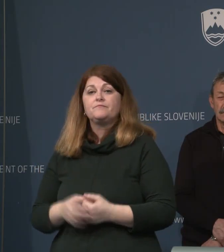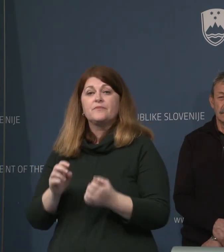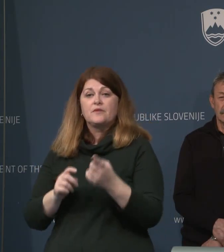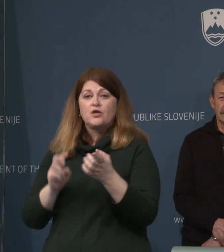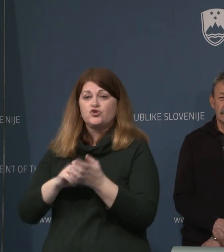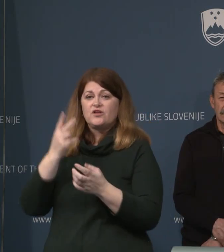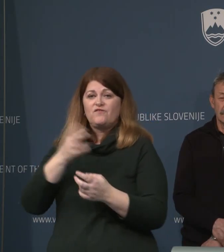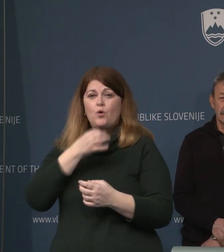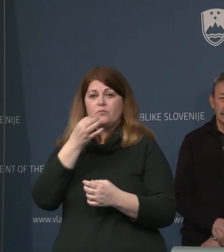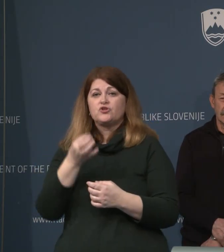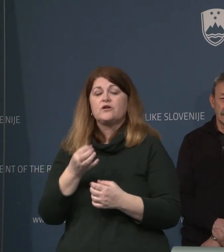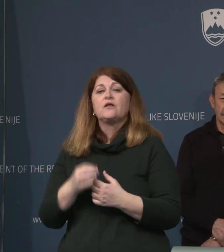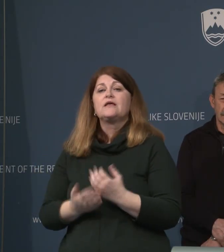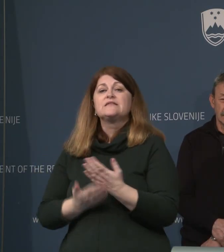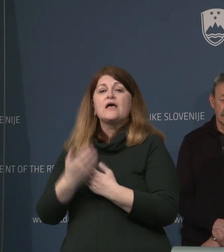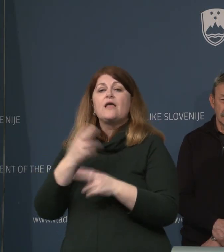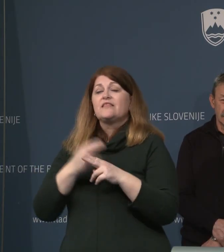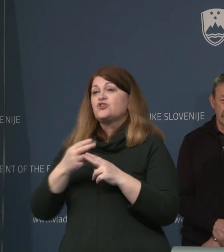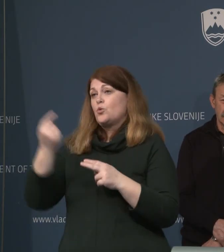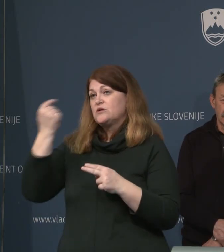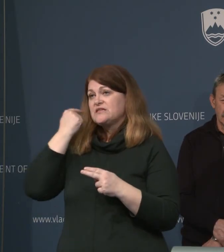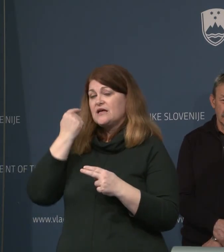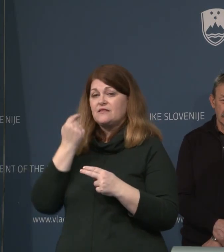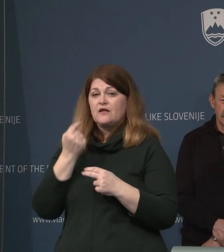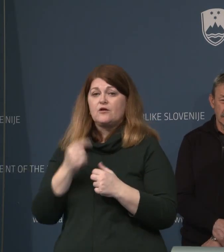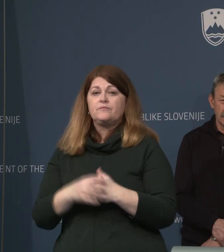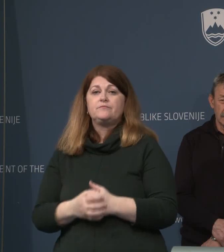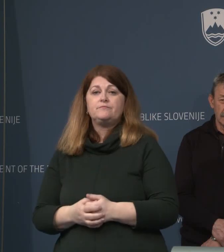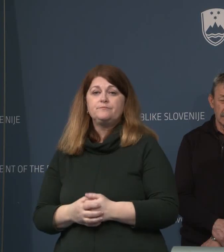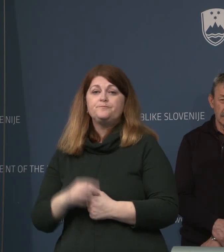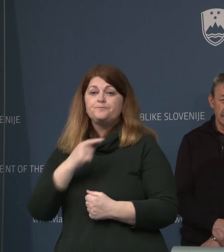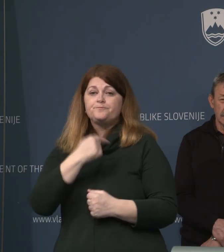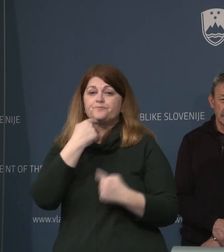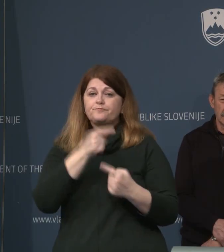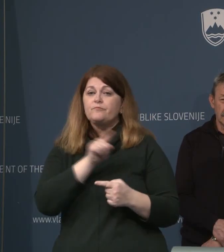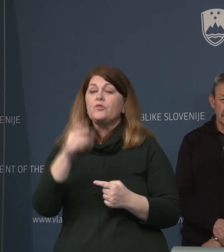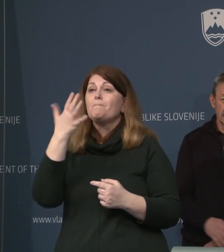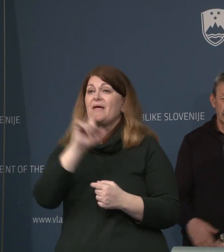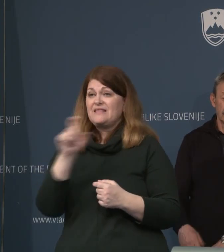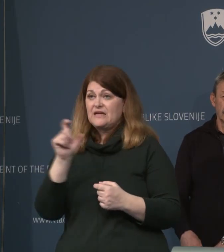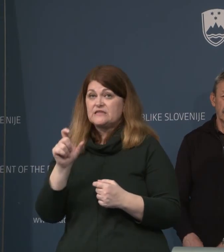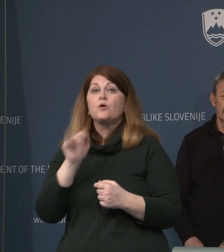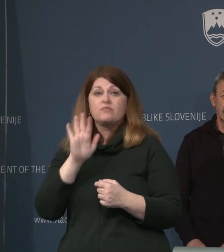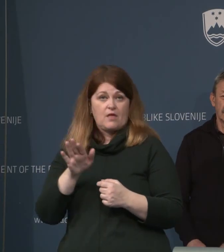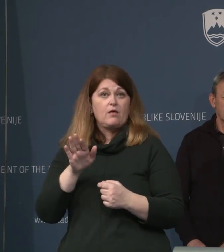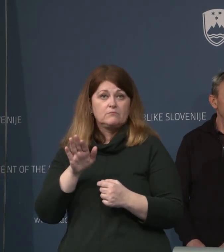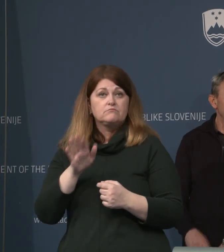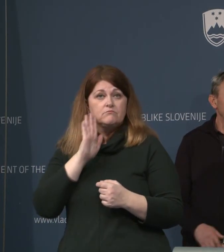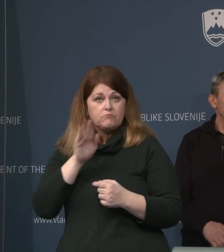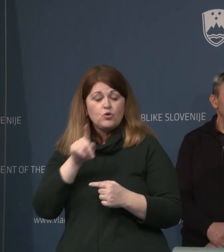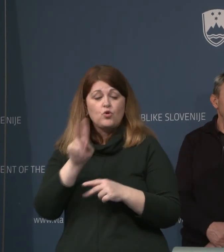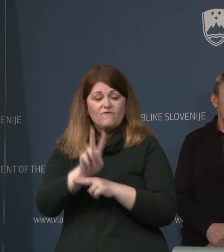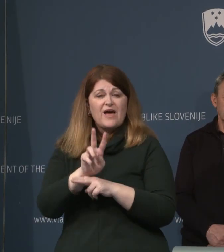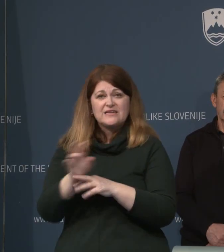vprašanje imam, če lahko eno za državno sekretarko z Ministrstva za šolstvo, gospo Vuko. Rekli ste do petega razreda, da ne bi bilo to